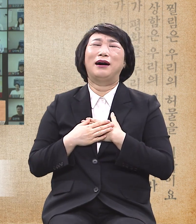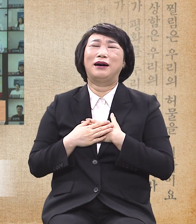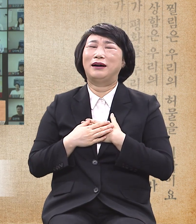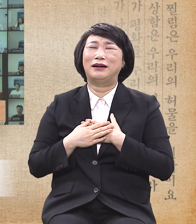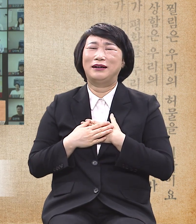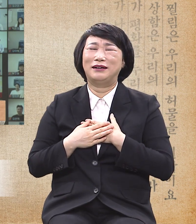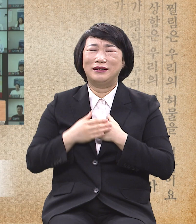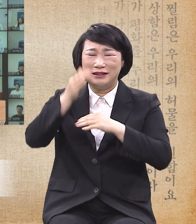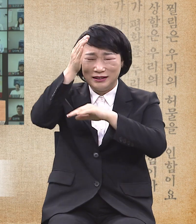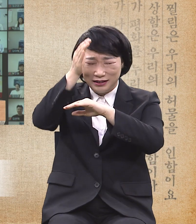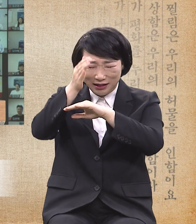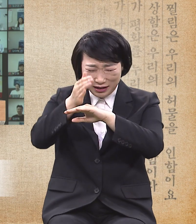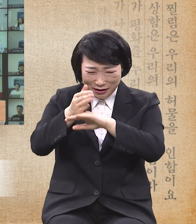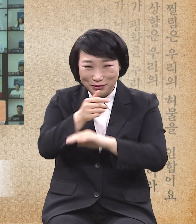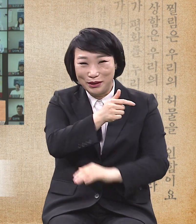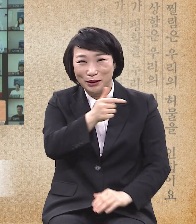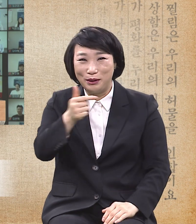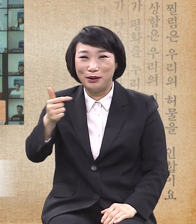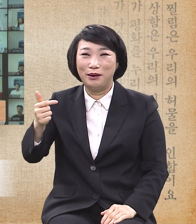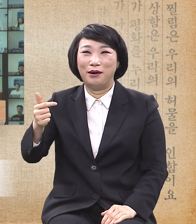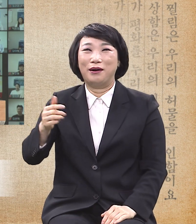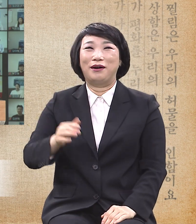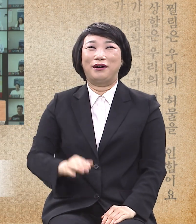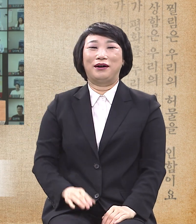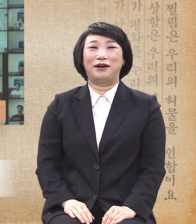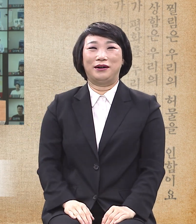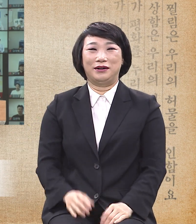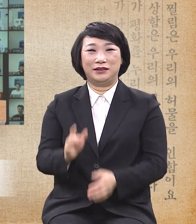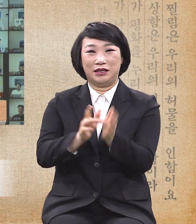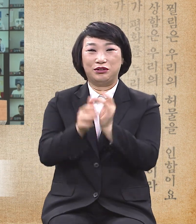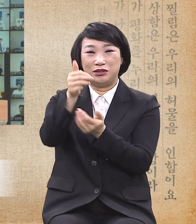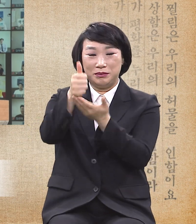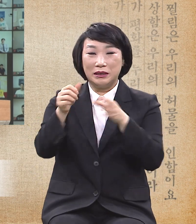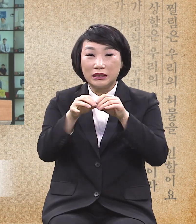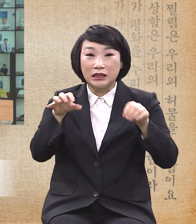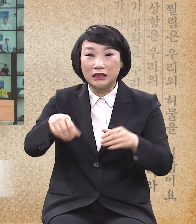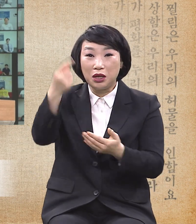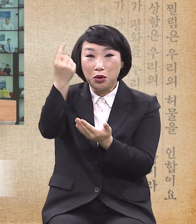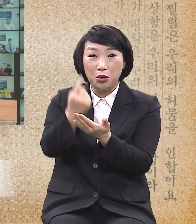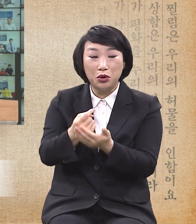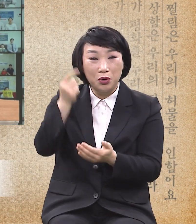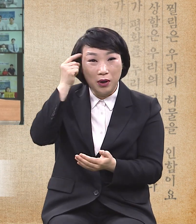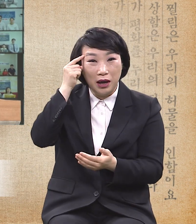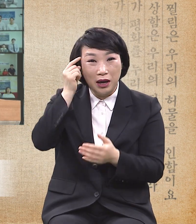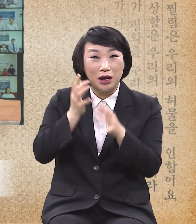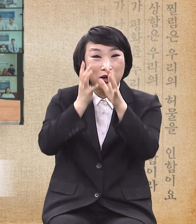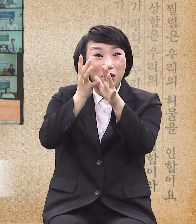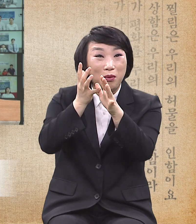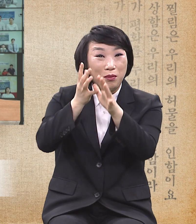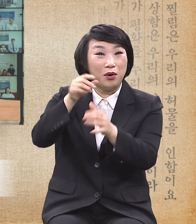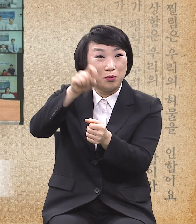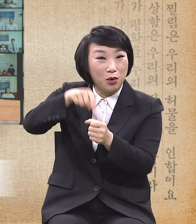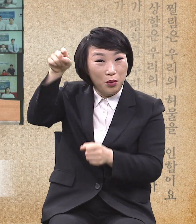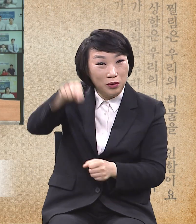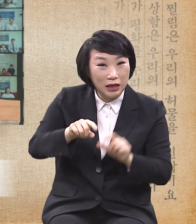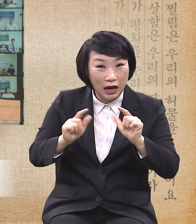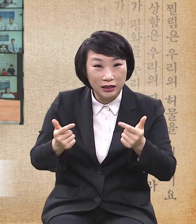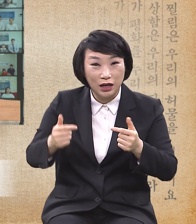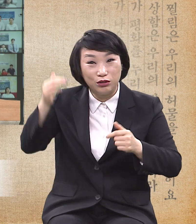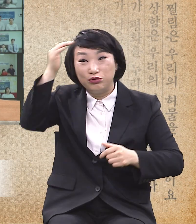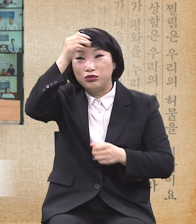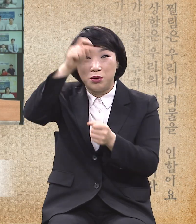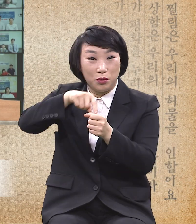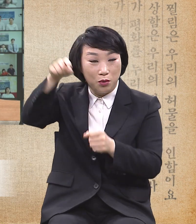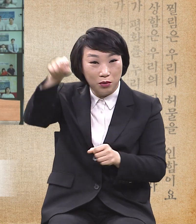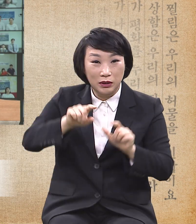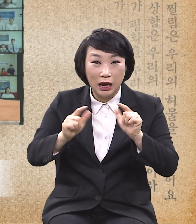얼마나 감사한가. 그래서 예수님은 이 땅에 오신 것은 소풍 온 게 아니고 구경으로 온 게 아니라